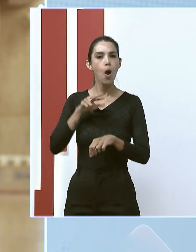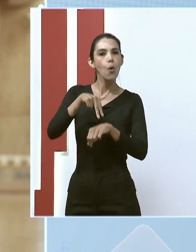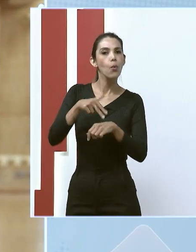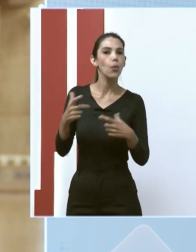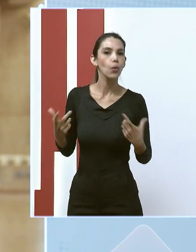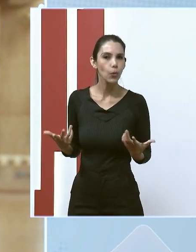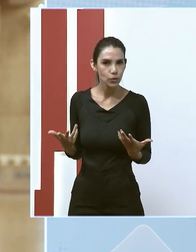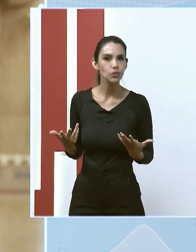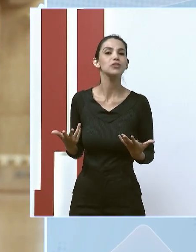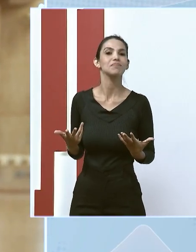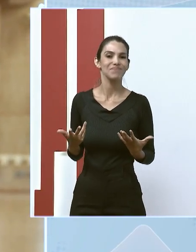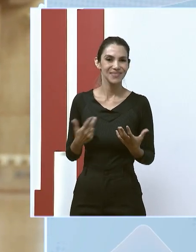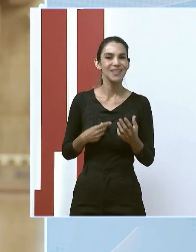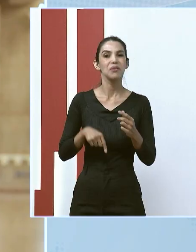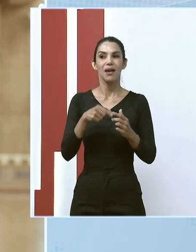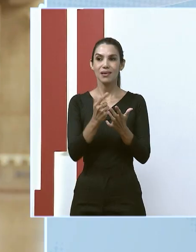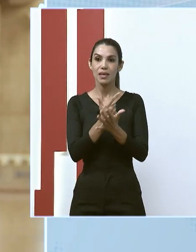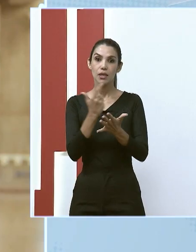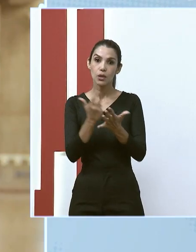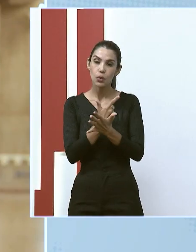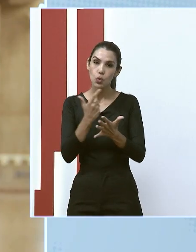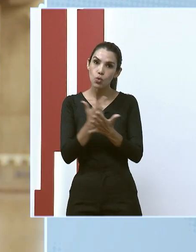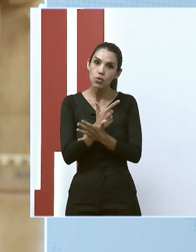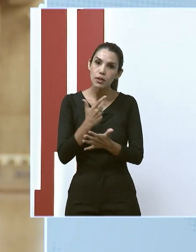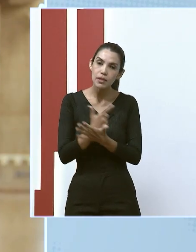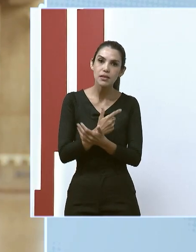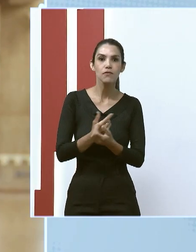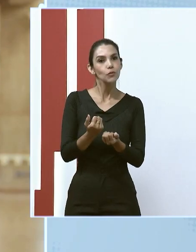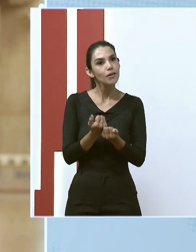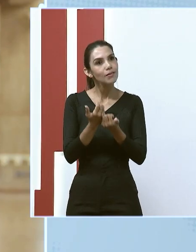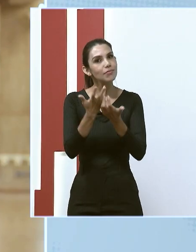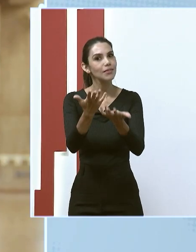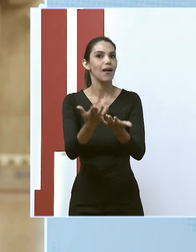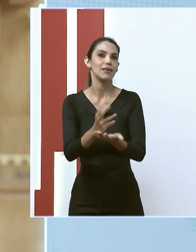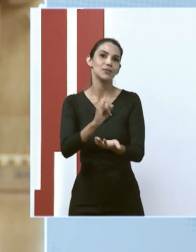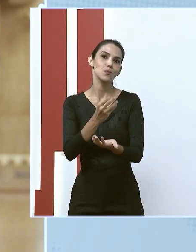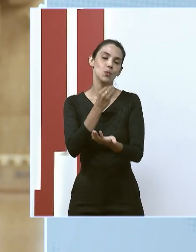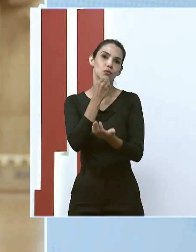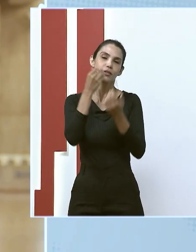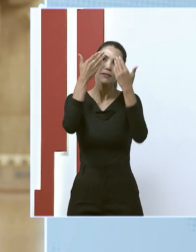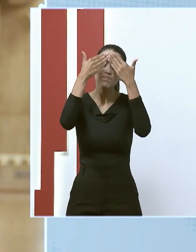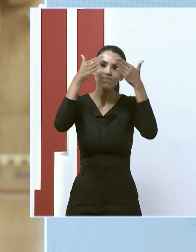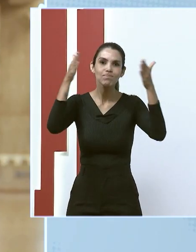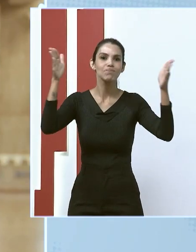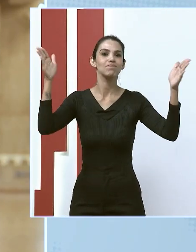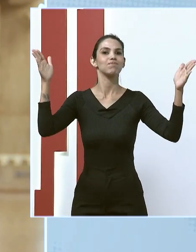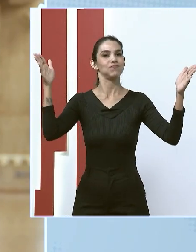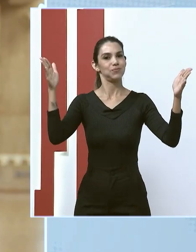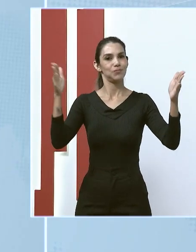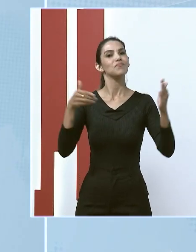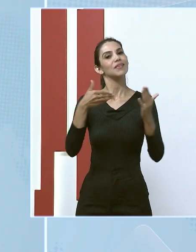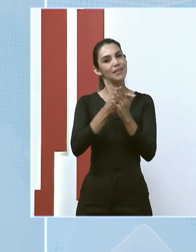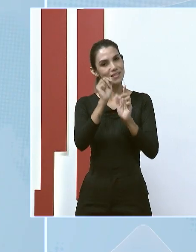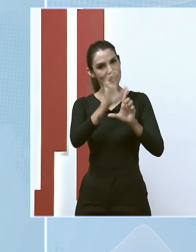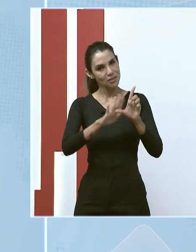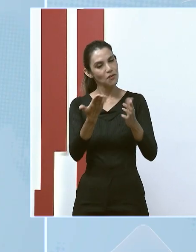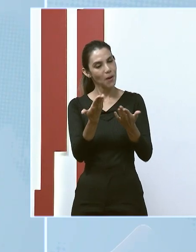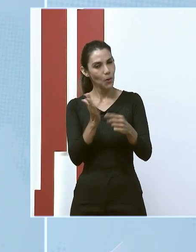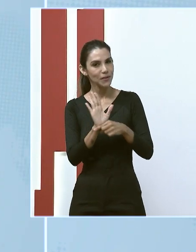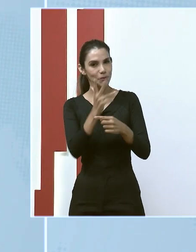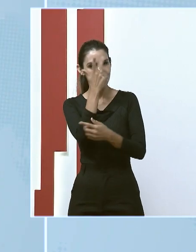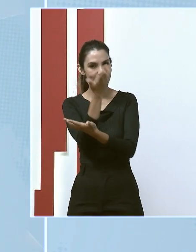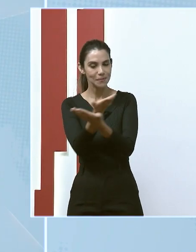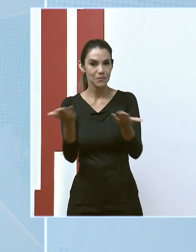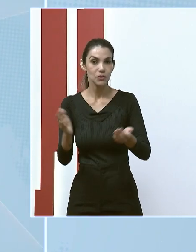tem esse poder. E o MEC Livros, ele auxilia, de certo modo, na construção desse mundo. Os mais de 100